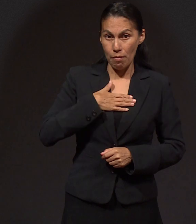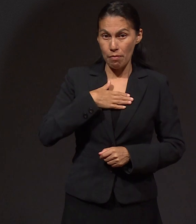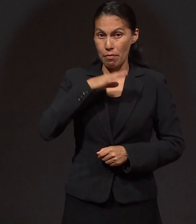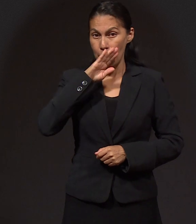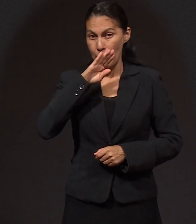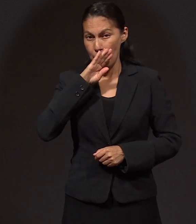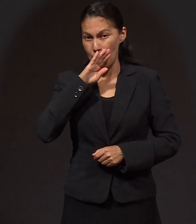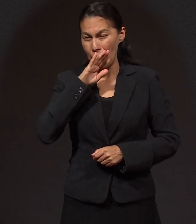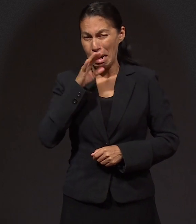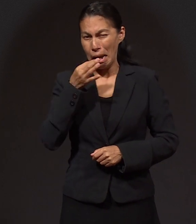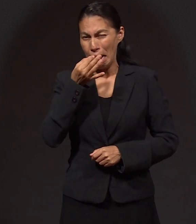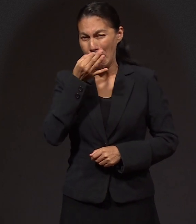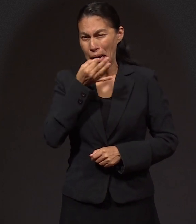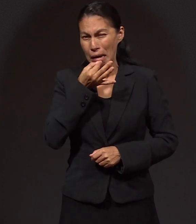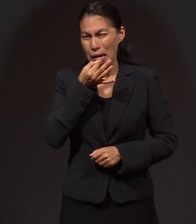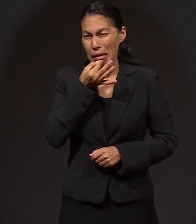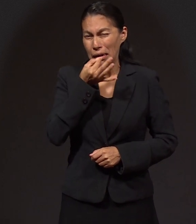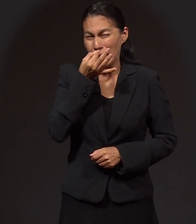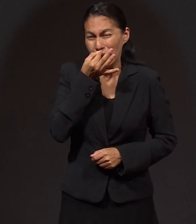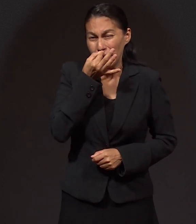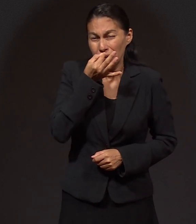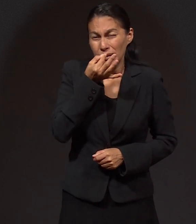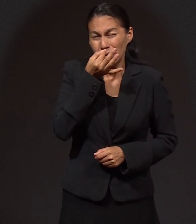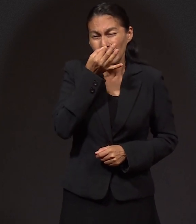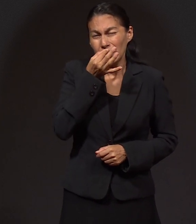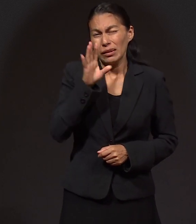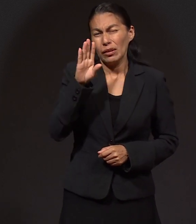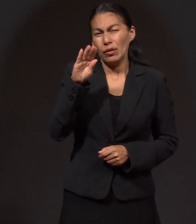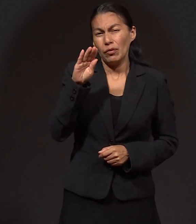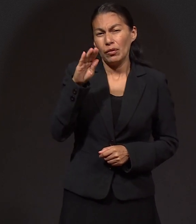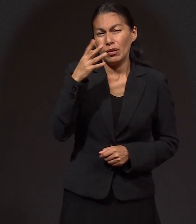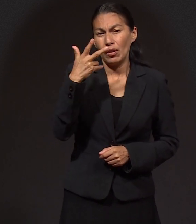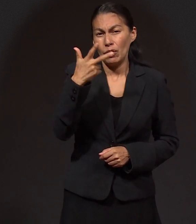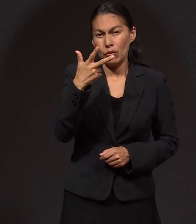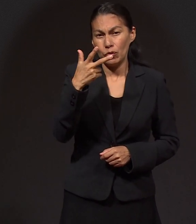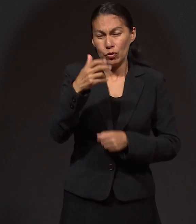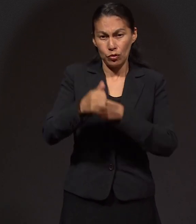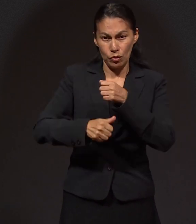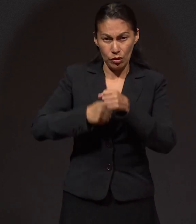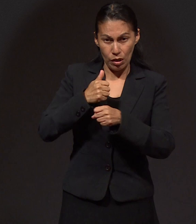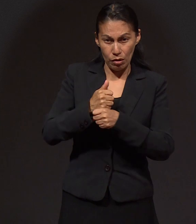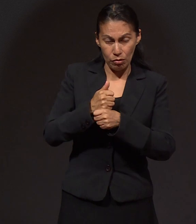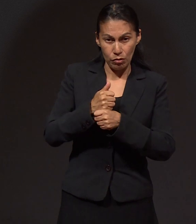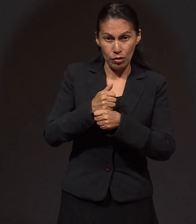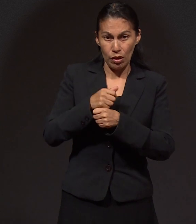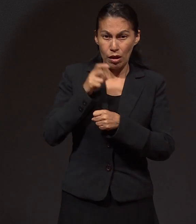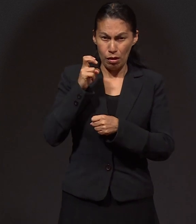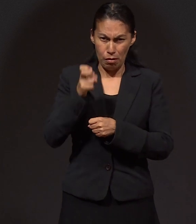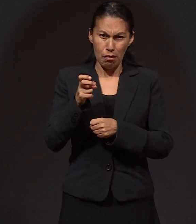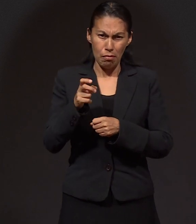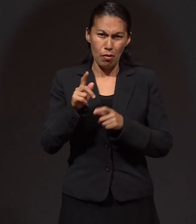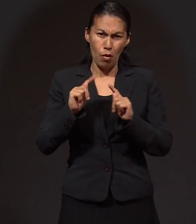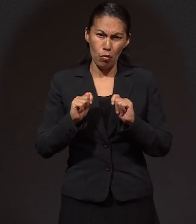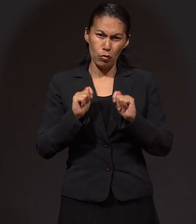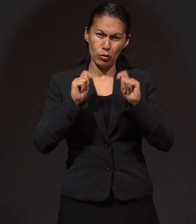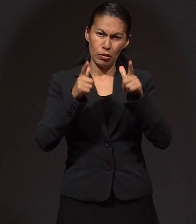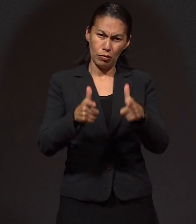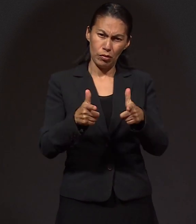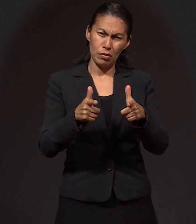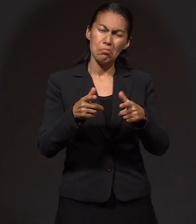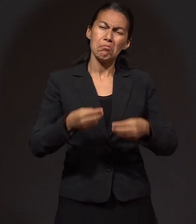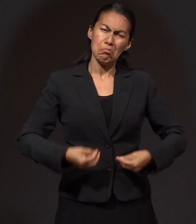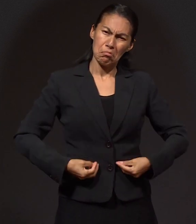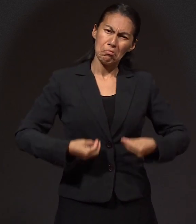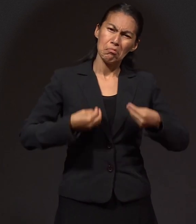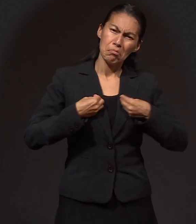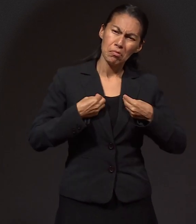que oren por mi mamita. Ella tiene cerca de 98 años. Ella está en Tuscla Gutiérrez y es